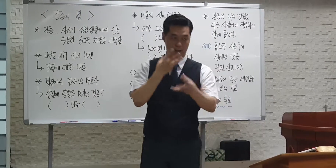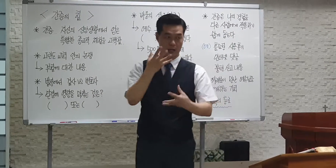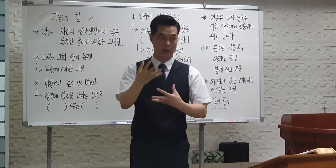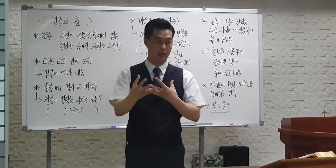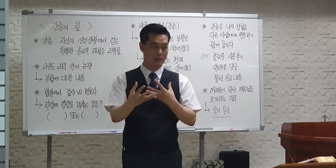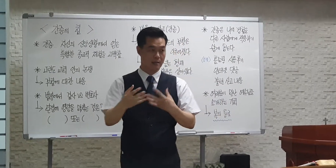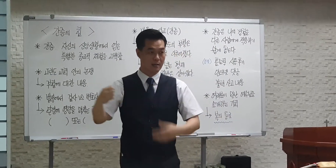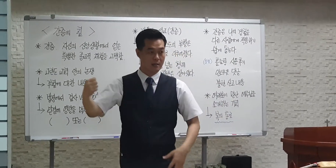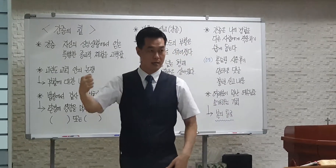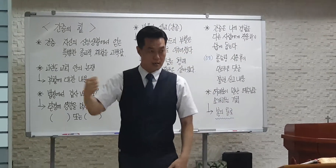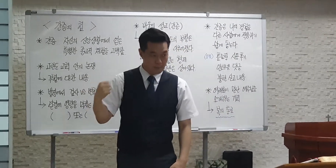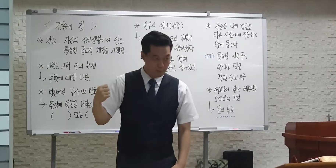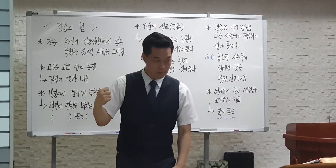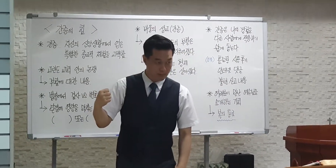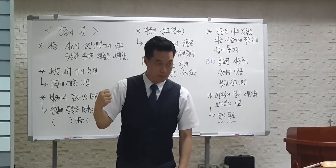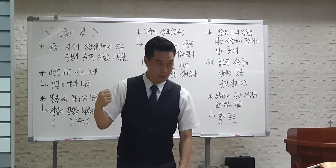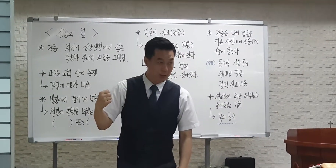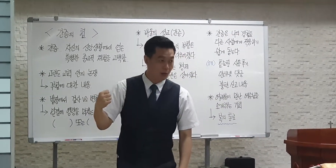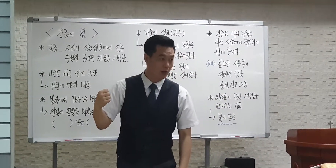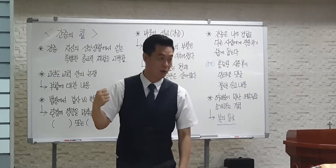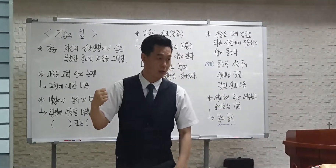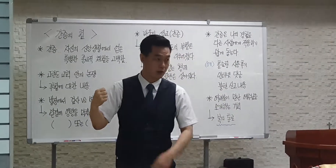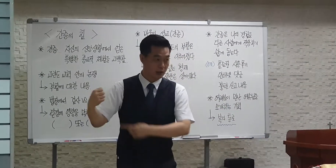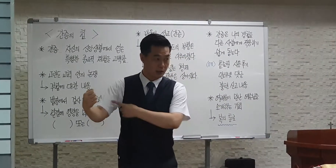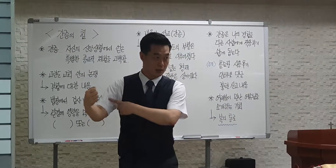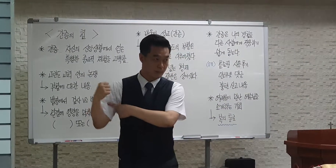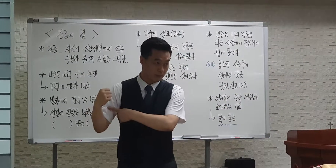간증의 힘 읽나요? 이 힘